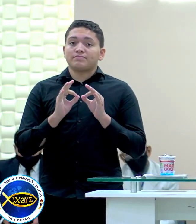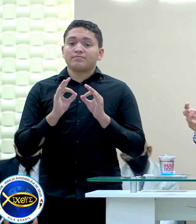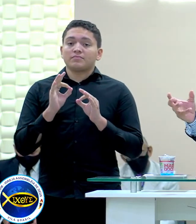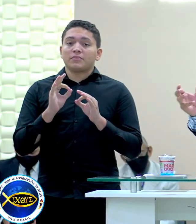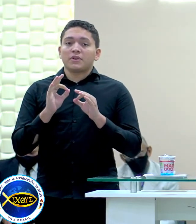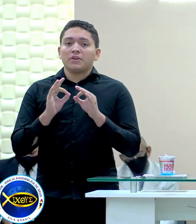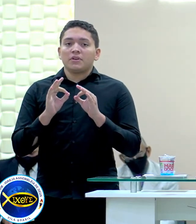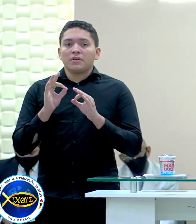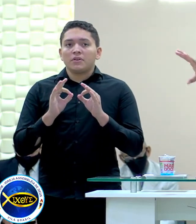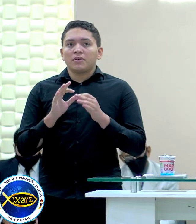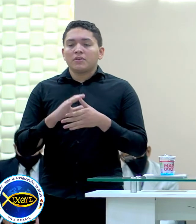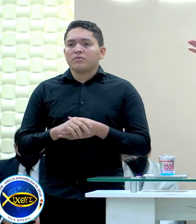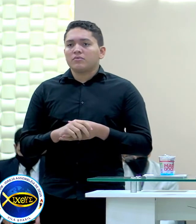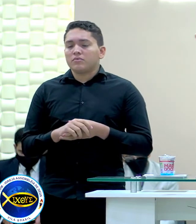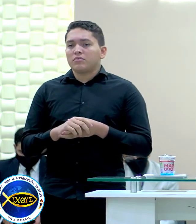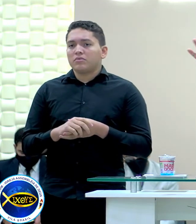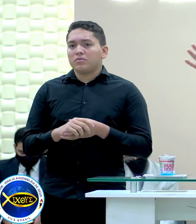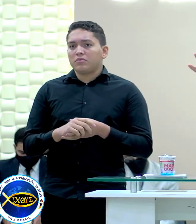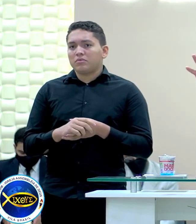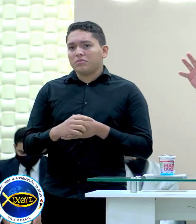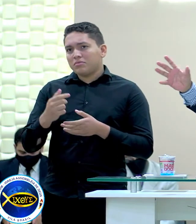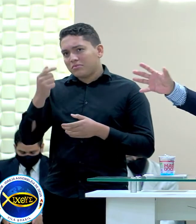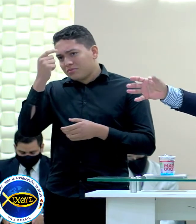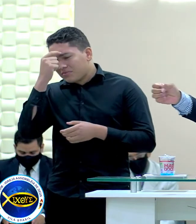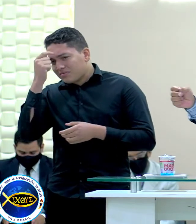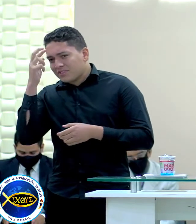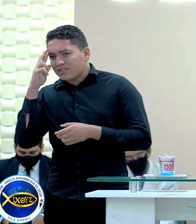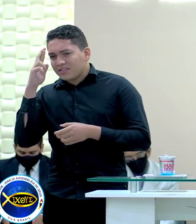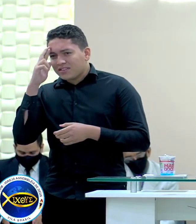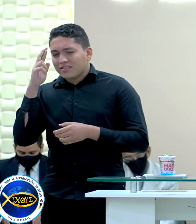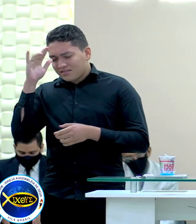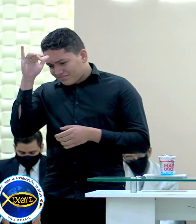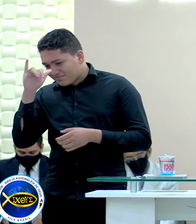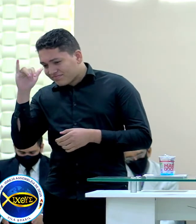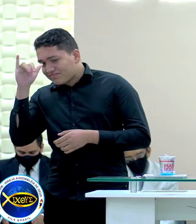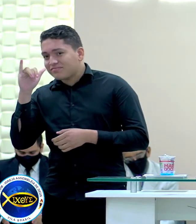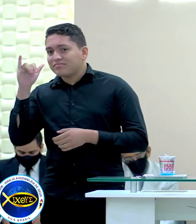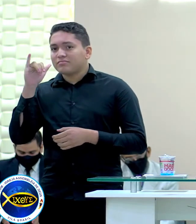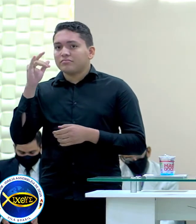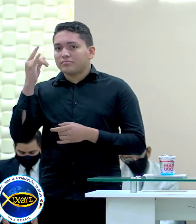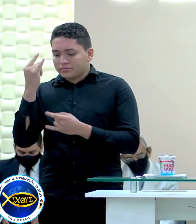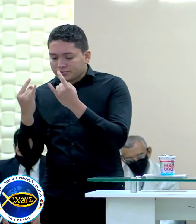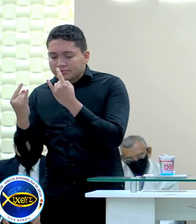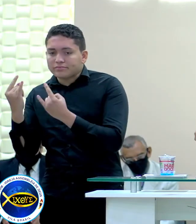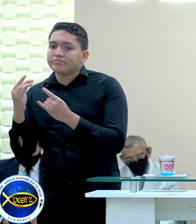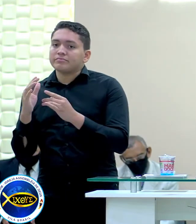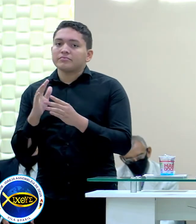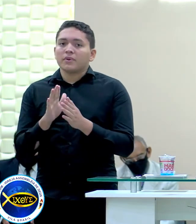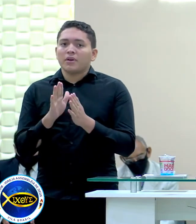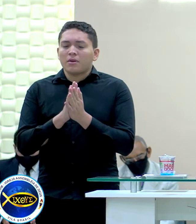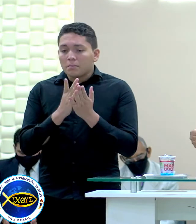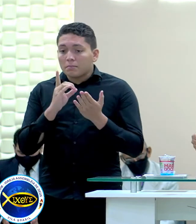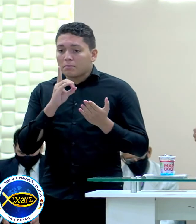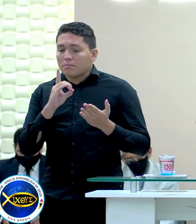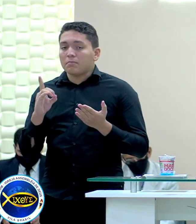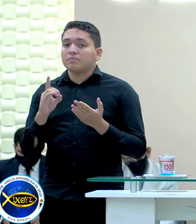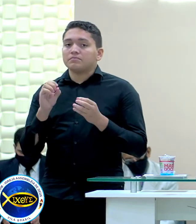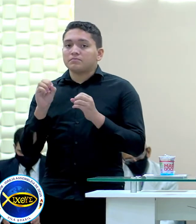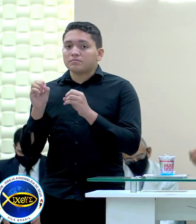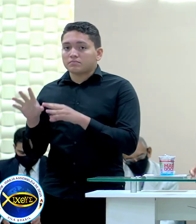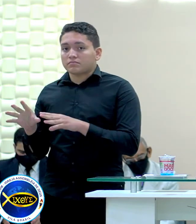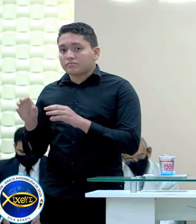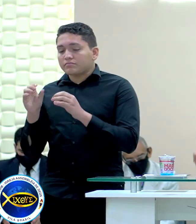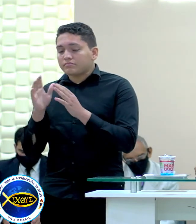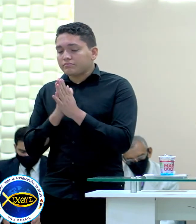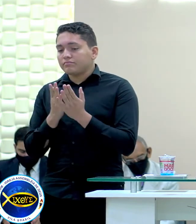chamando os pensamentos que estão rodando aí que nem doidinho, chama para perto de você. Bíblia neles, Bíblia neles,